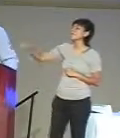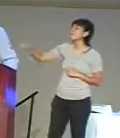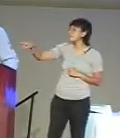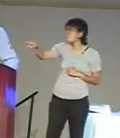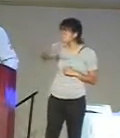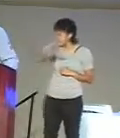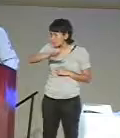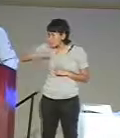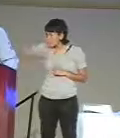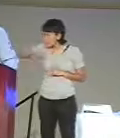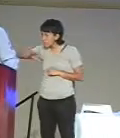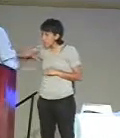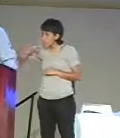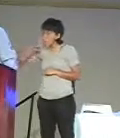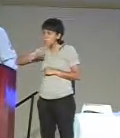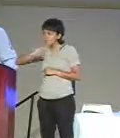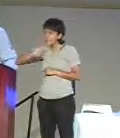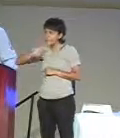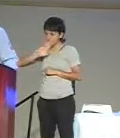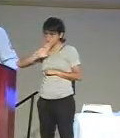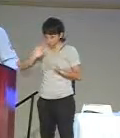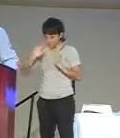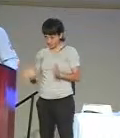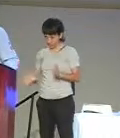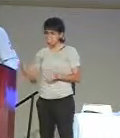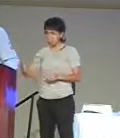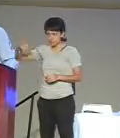Supo con 3 meses de anticipación